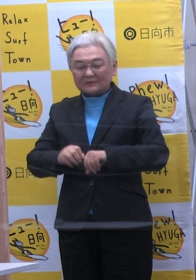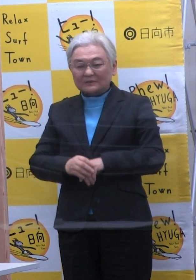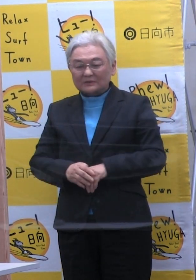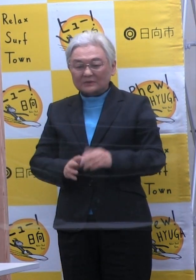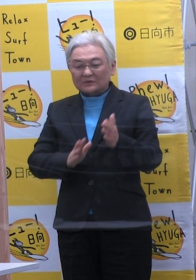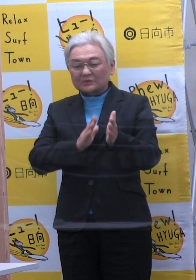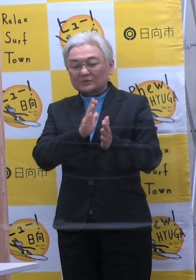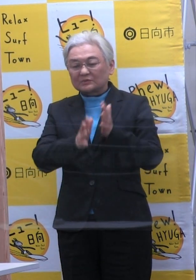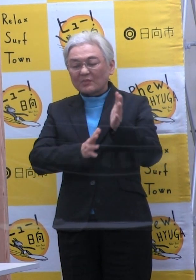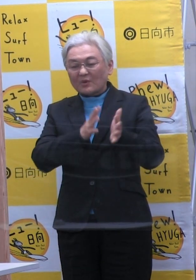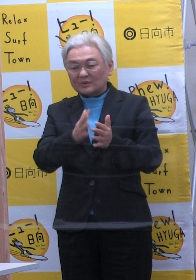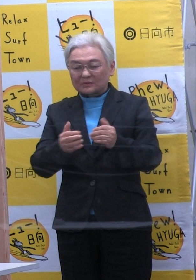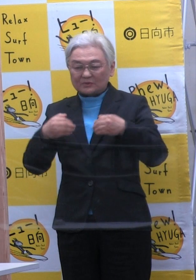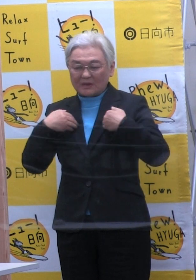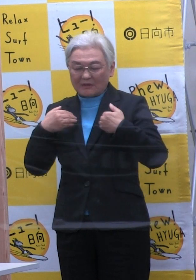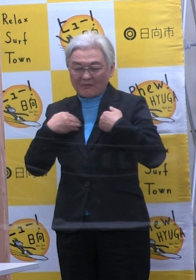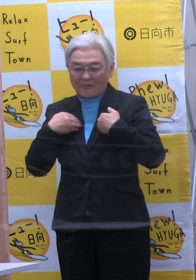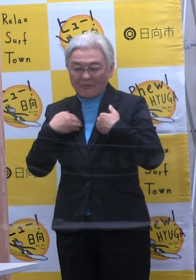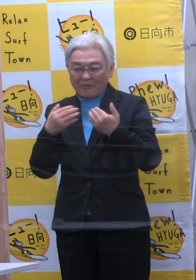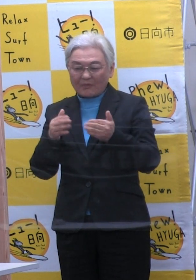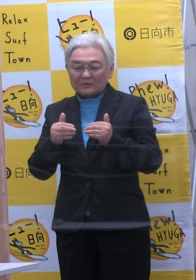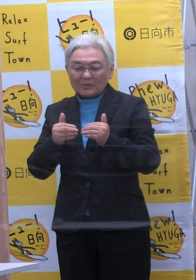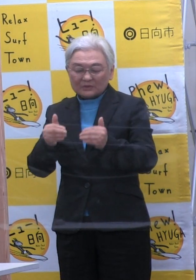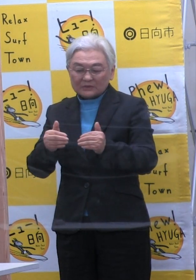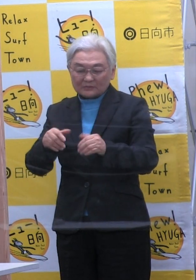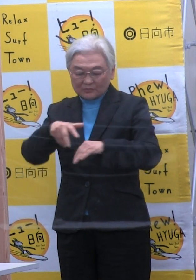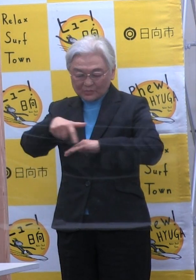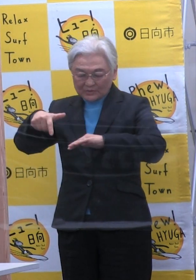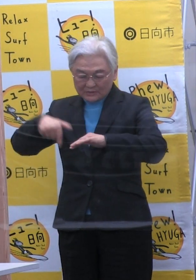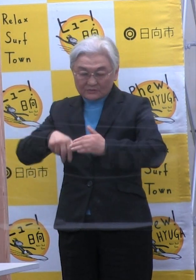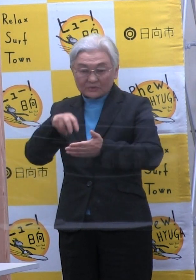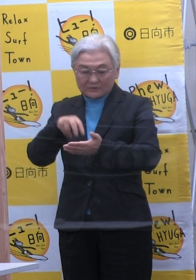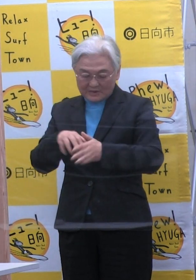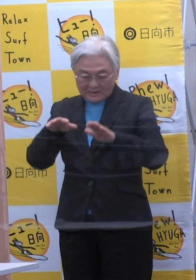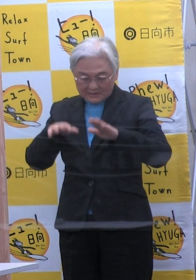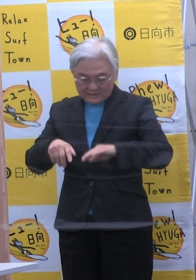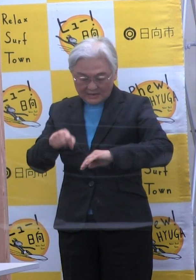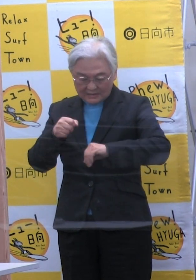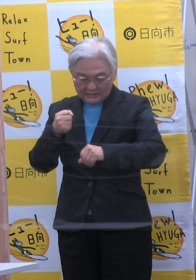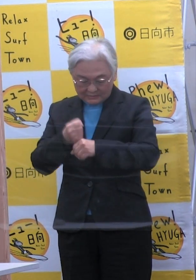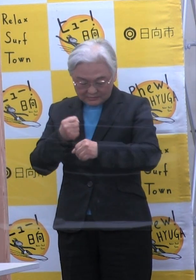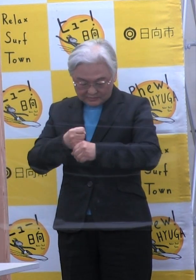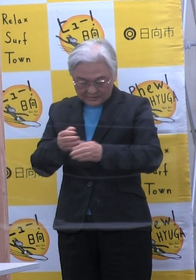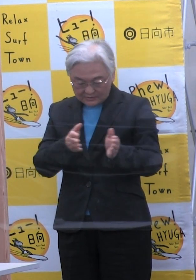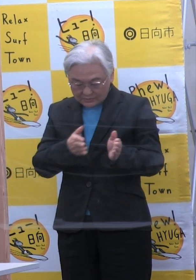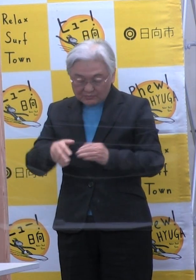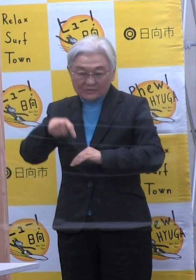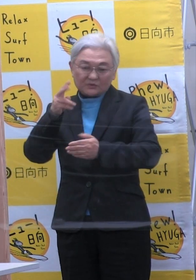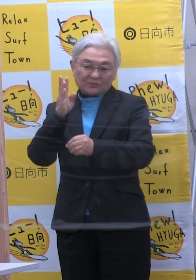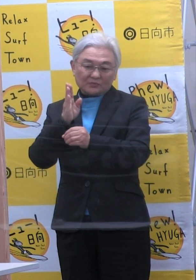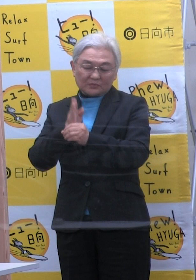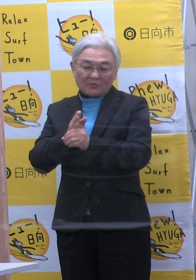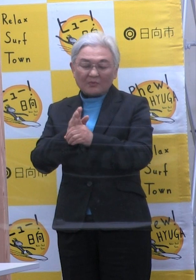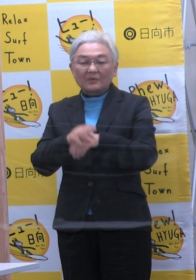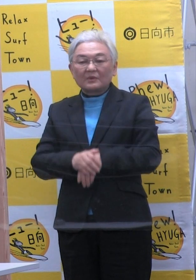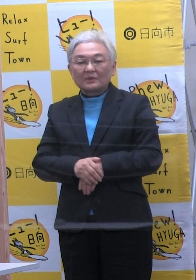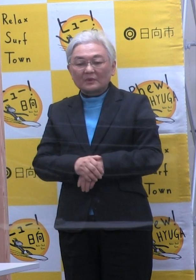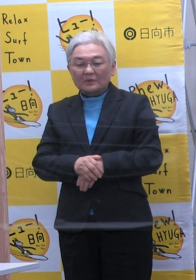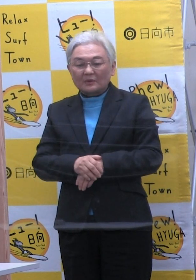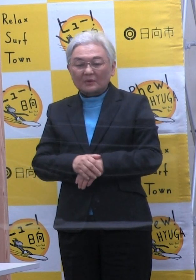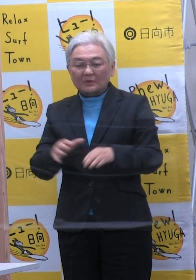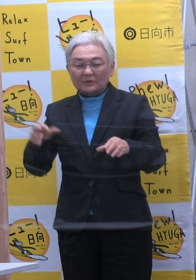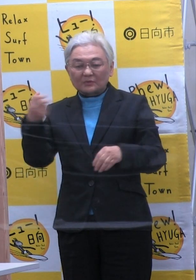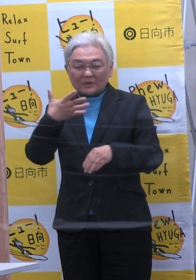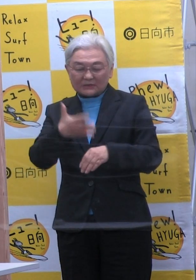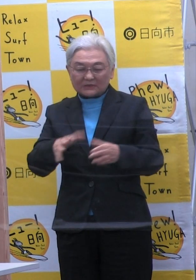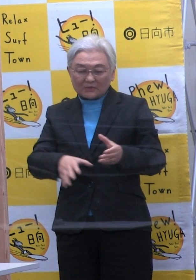健康増進プロジェクトとして、現在策定を進めている日向市総合体育館整備基本計画